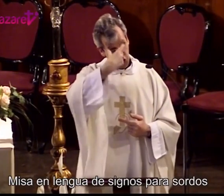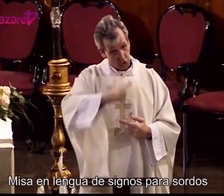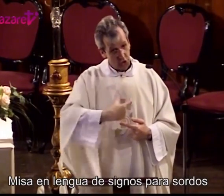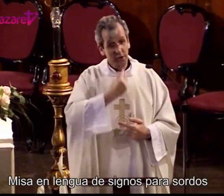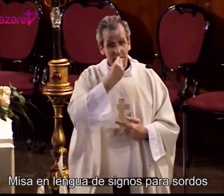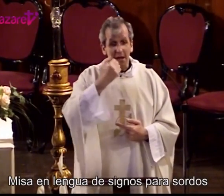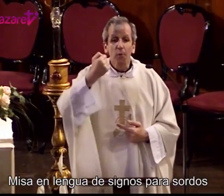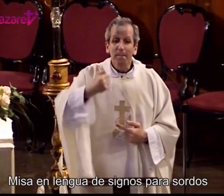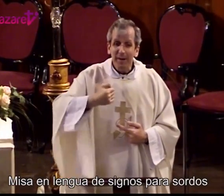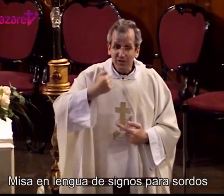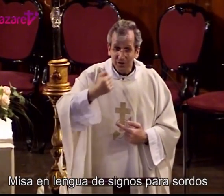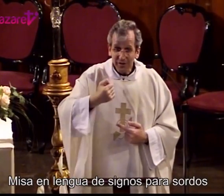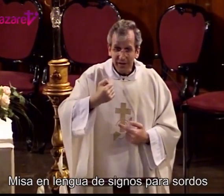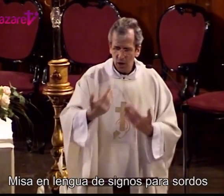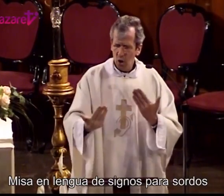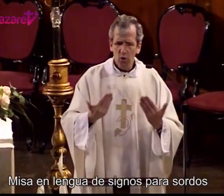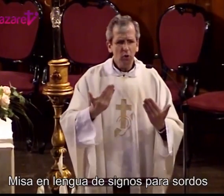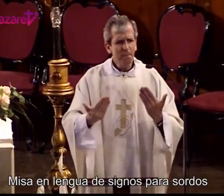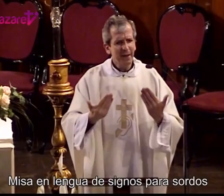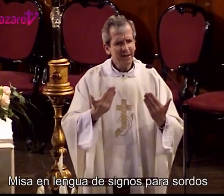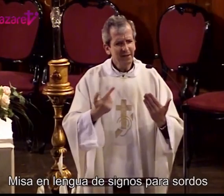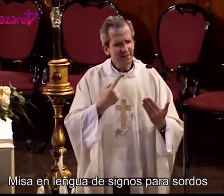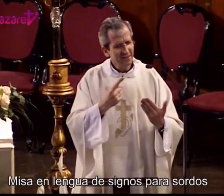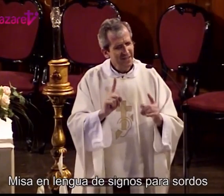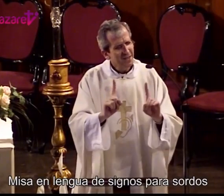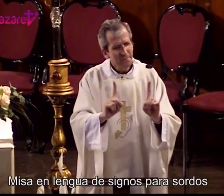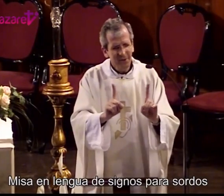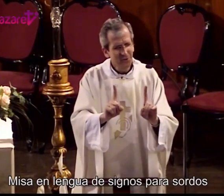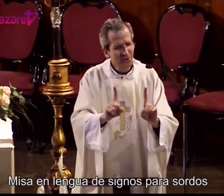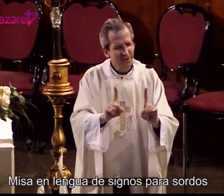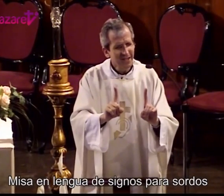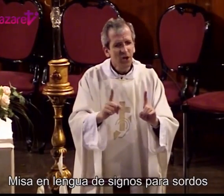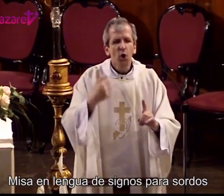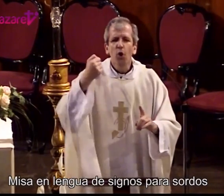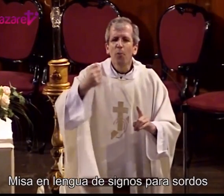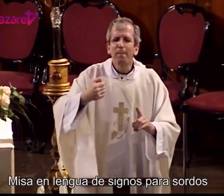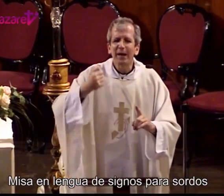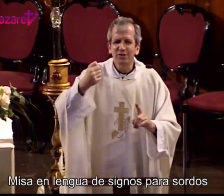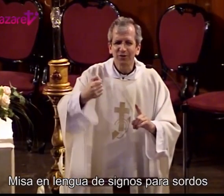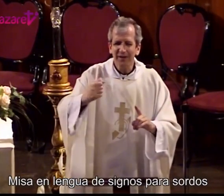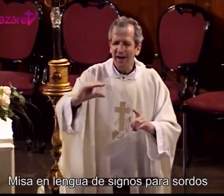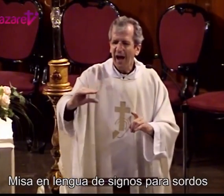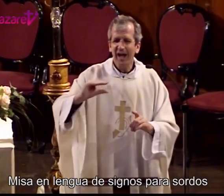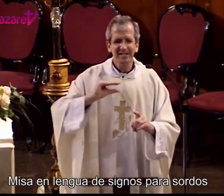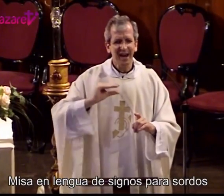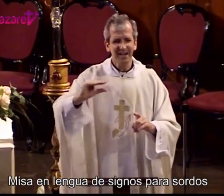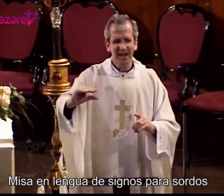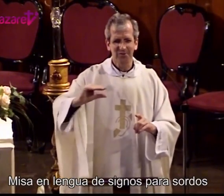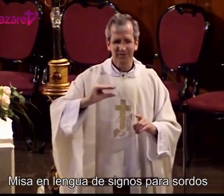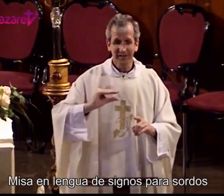soy el buen pastor, ¿eh? Lo compara y dice, pero no, ¿eh? Como el pastor asalariado, ¿eh?